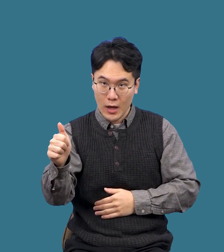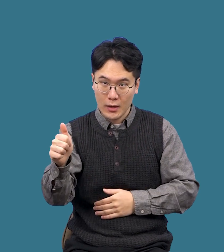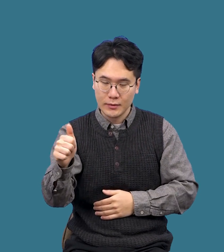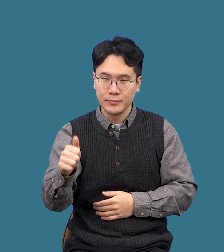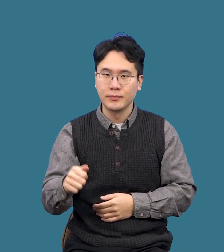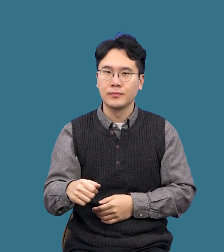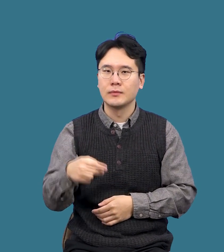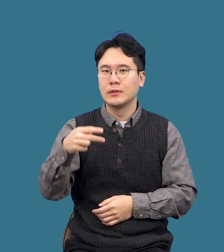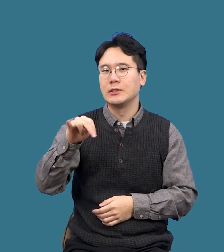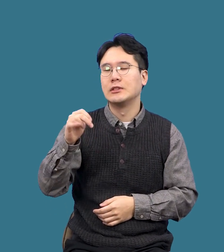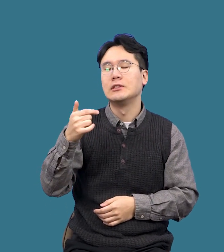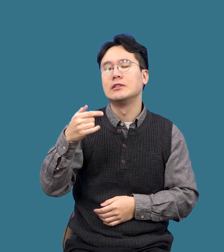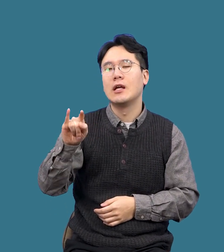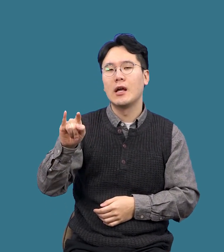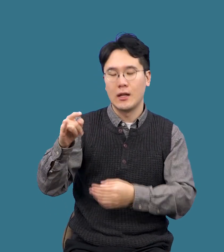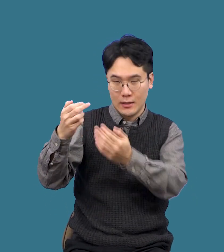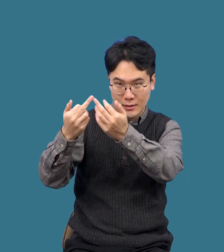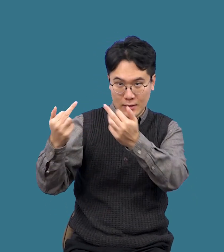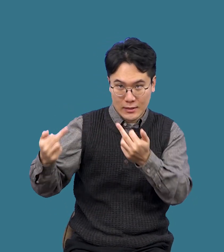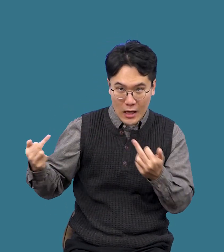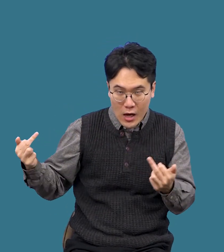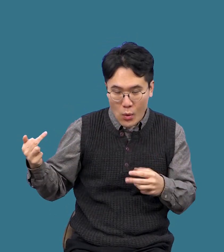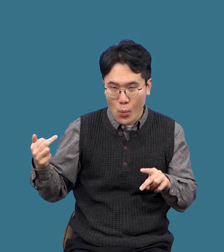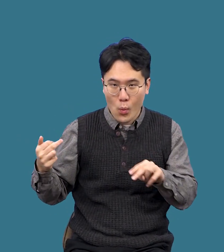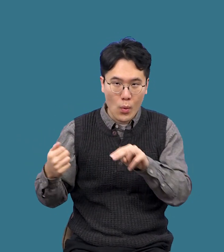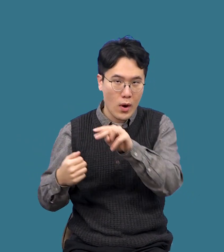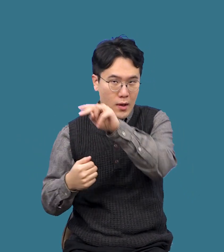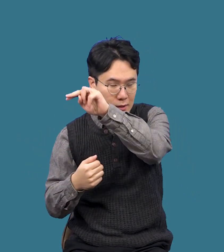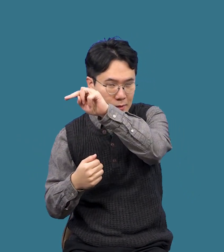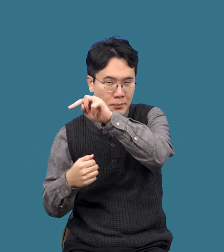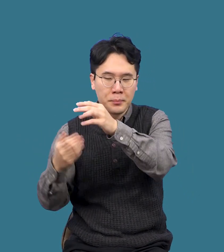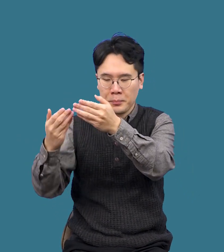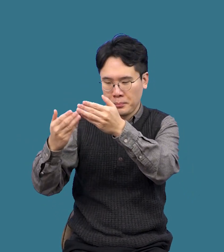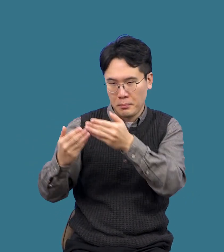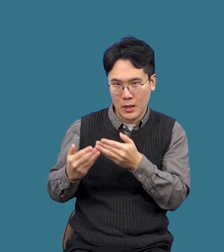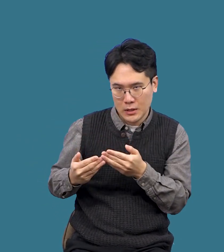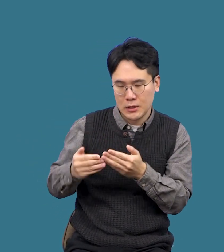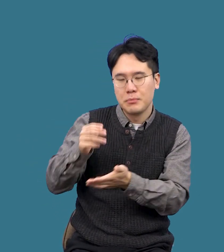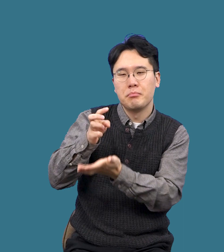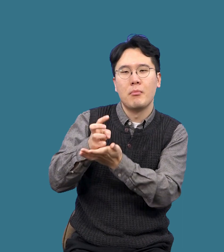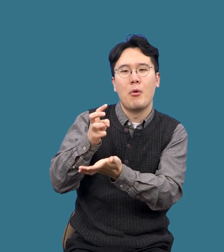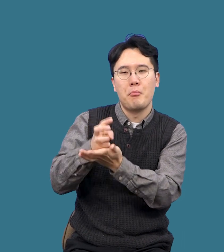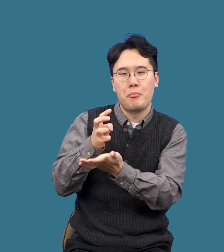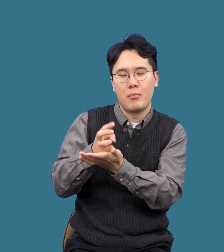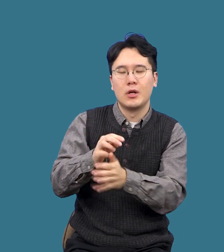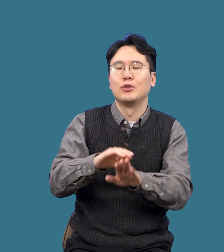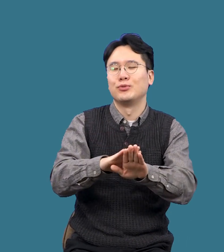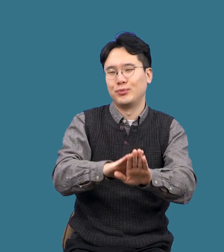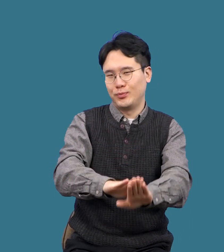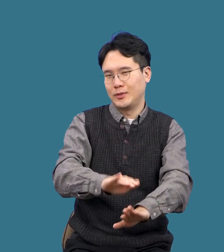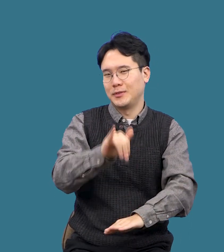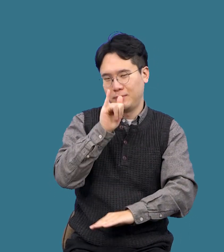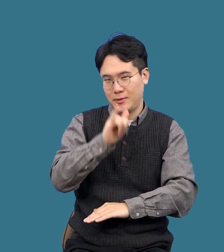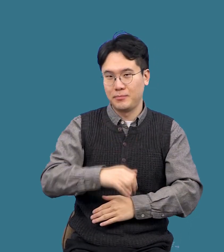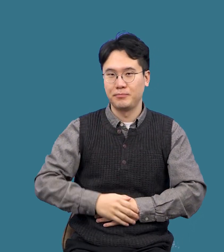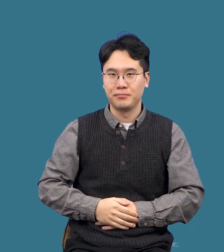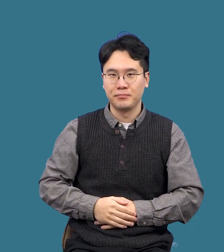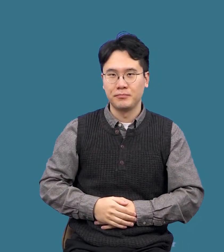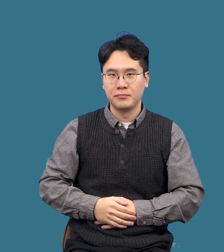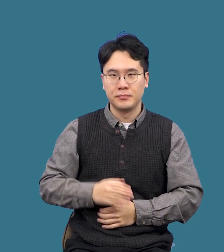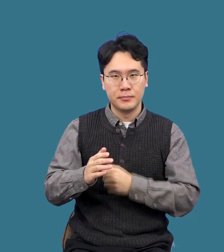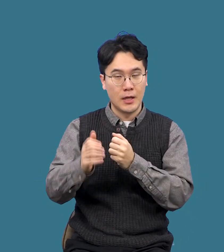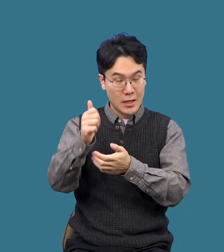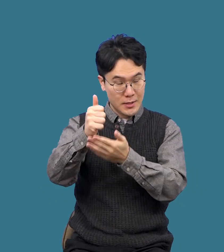율법 토라를 그 안에 두었기 때문입니다. 하나님은 당신의 말씀 토라를 통해 우리에게